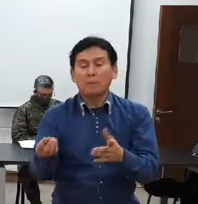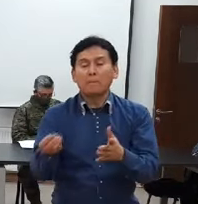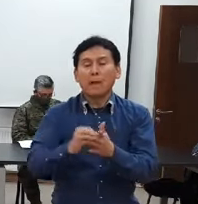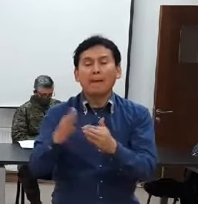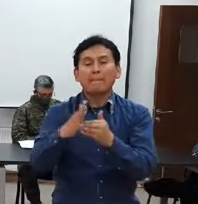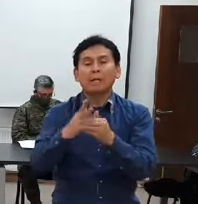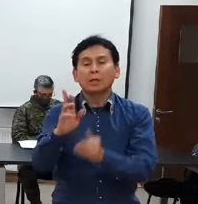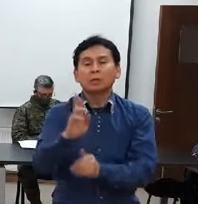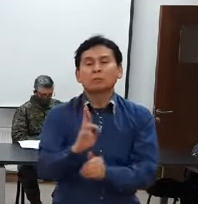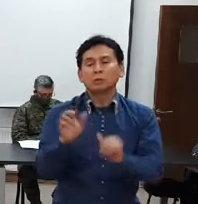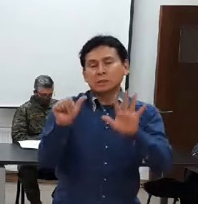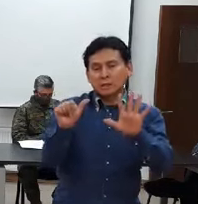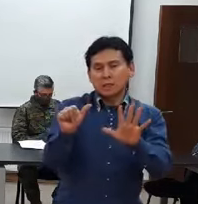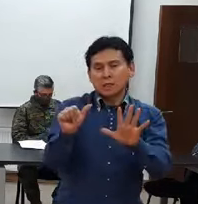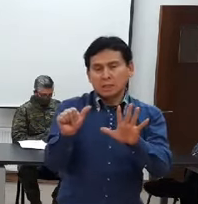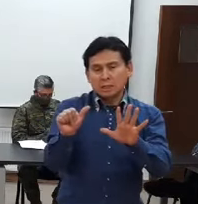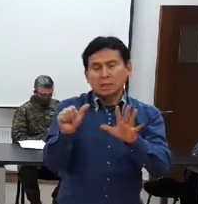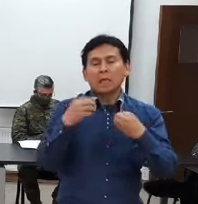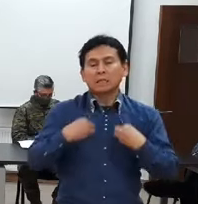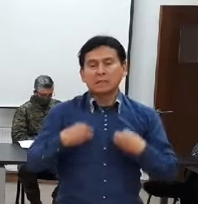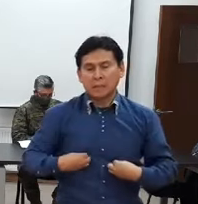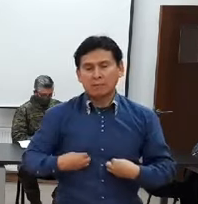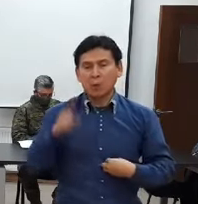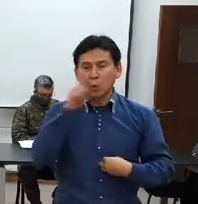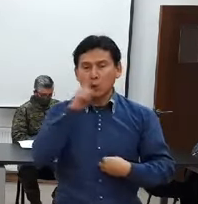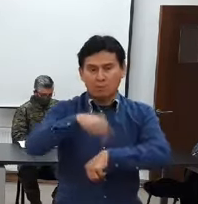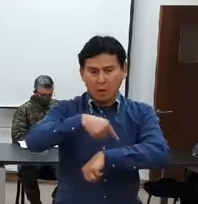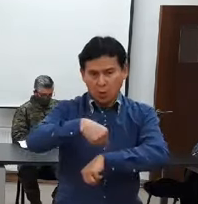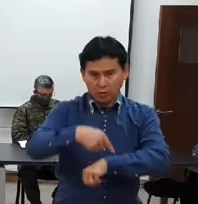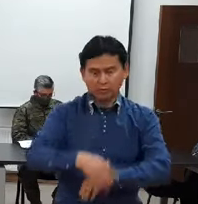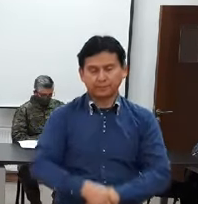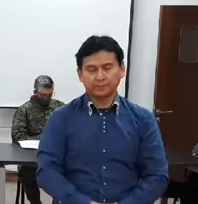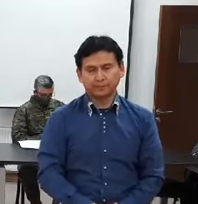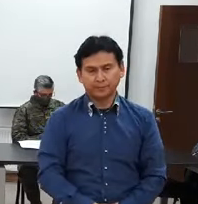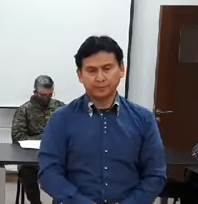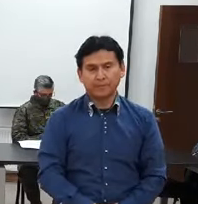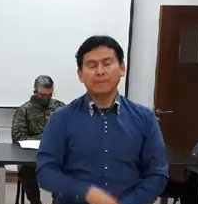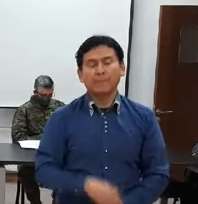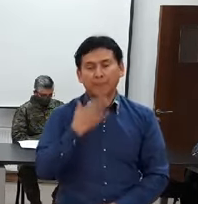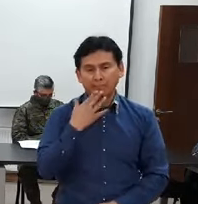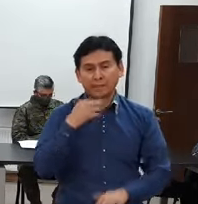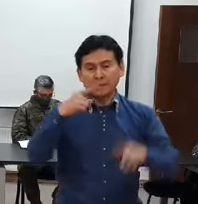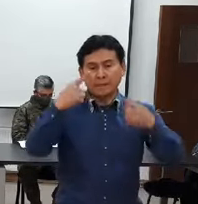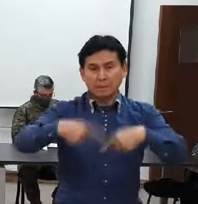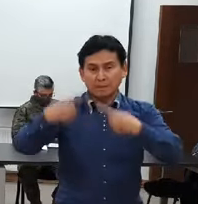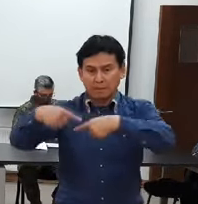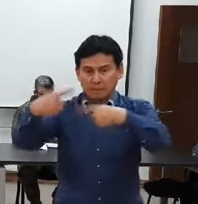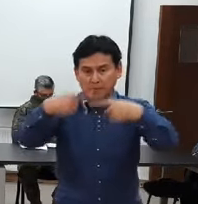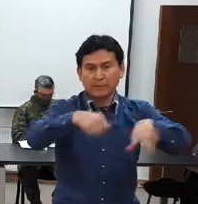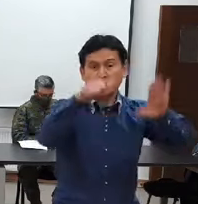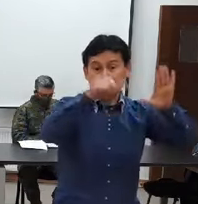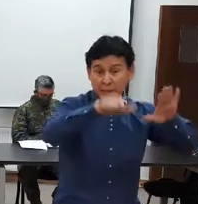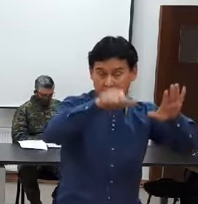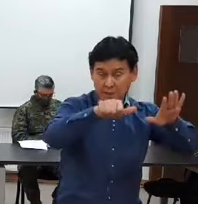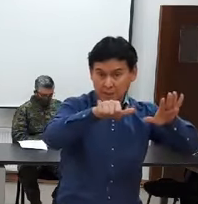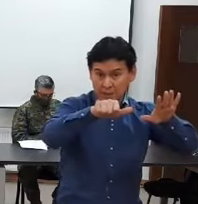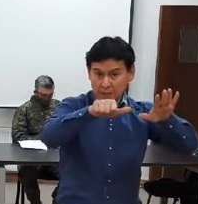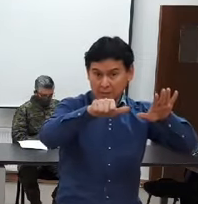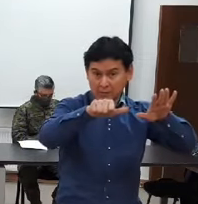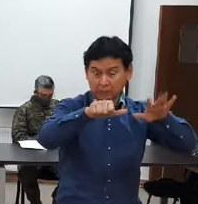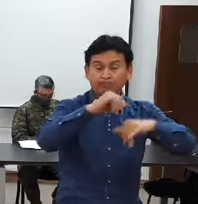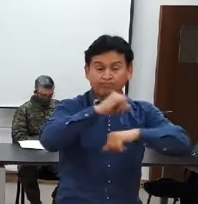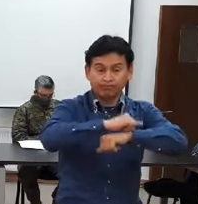espera de 6 resultados que se han generado en las últimas horas. Se mantienen las 16 barreras y aduanas sanitarias a lo